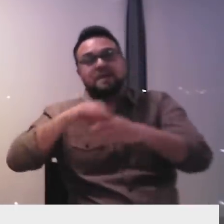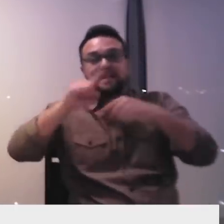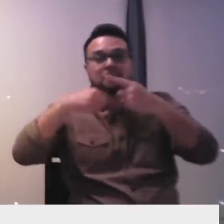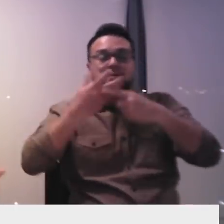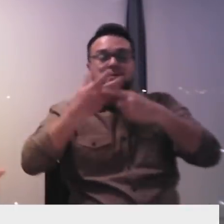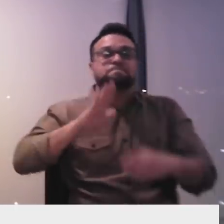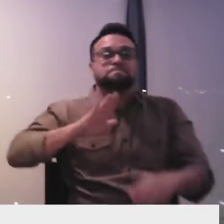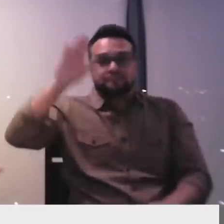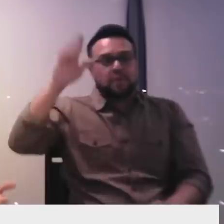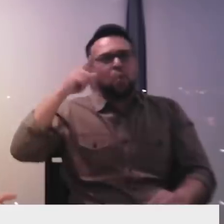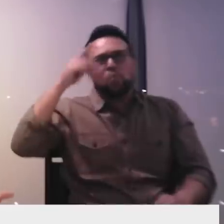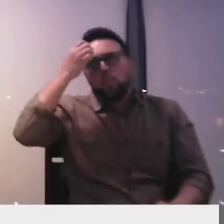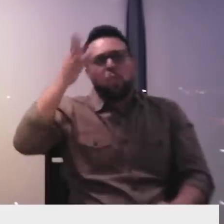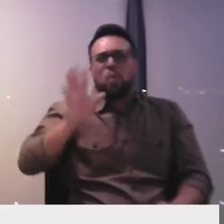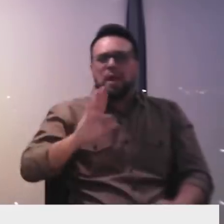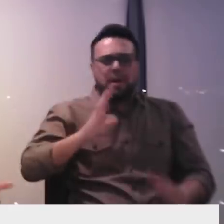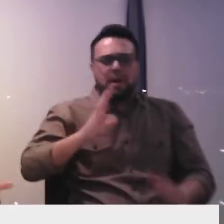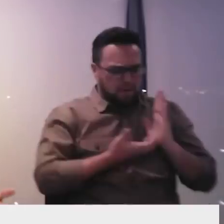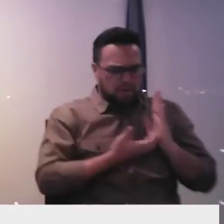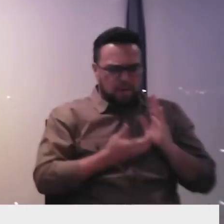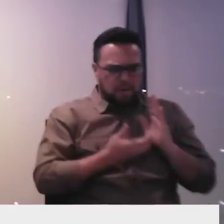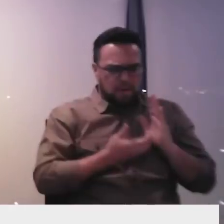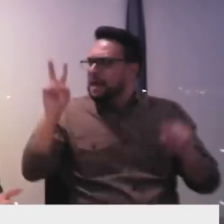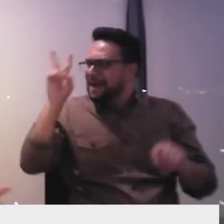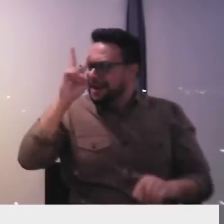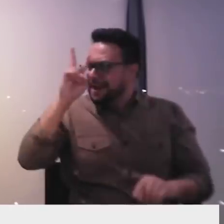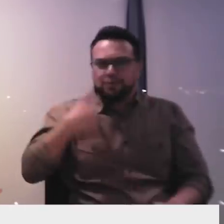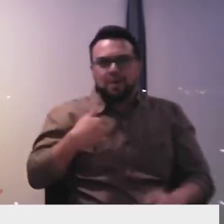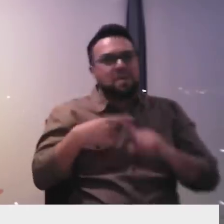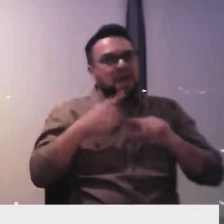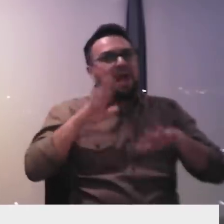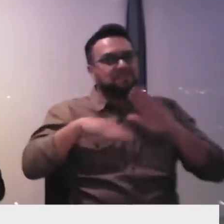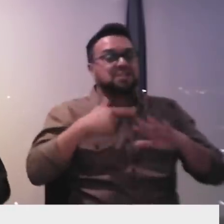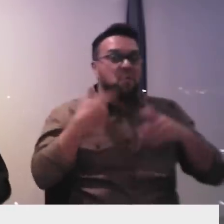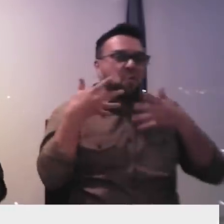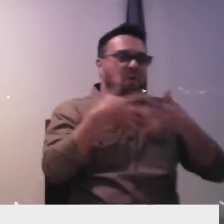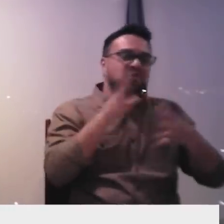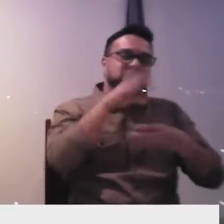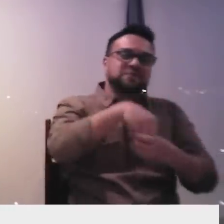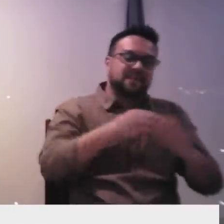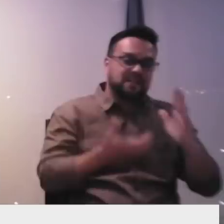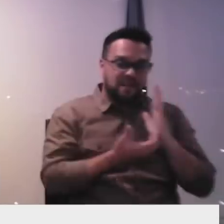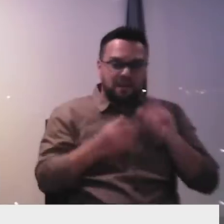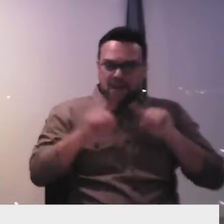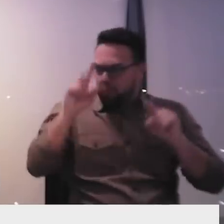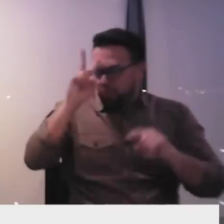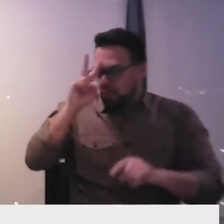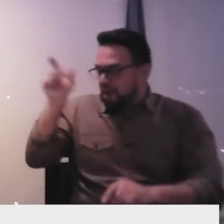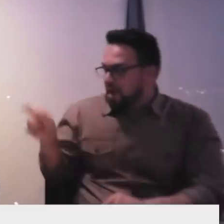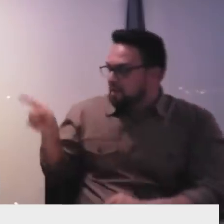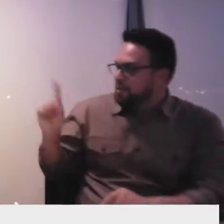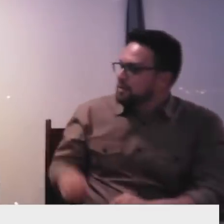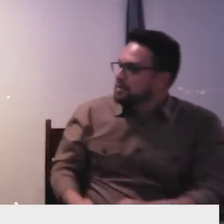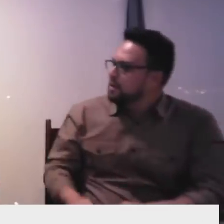elegemos. Eu não lembro o Tarcísio na Câmara, ele deve lembrar de mim, porque eu fazia algumas confusões lá, Tarcísio. Eu não lembro você. É que eu acho que você